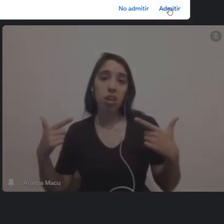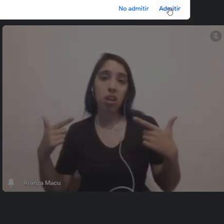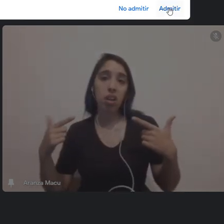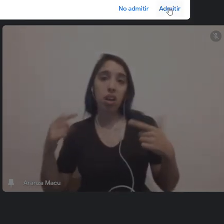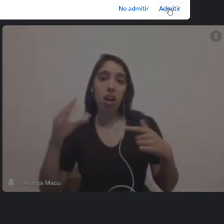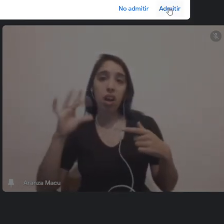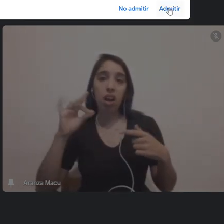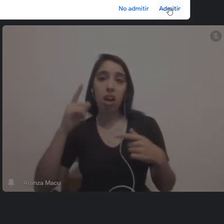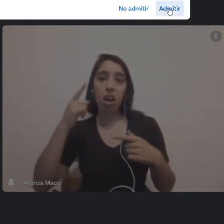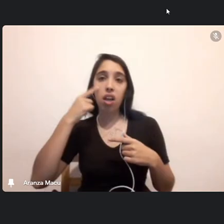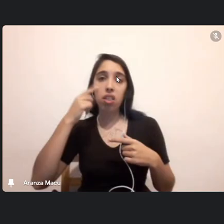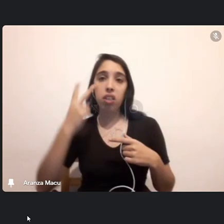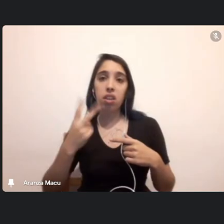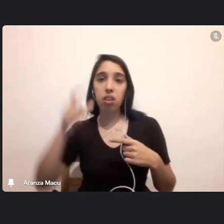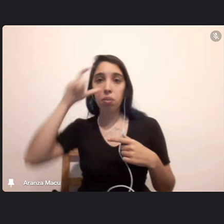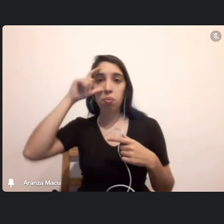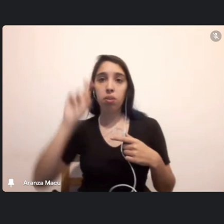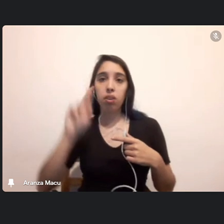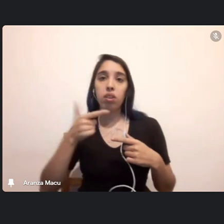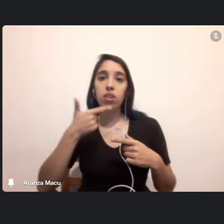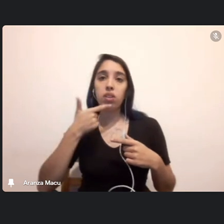no podría cambiarse.